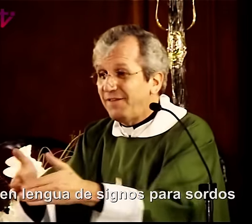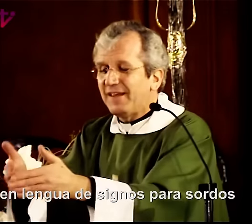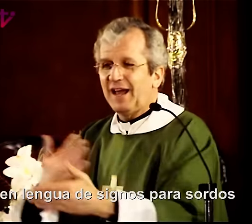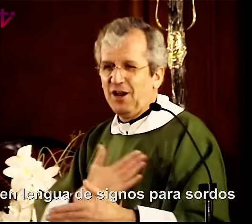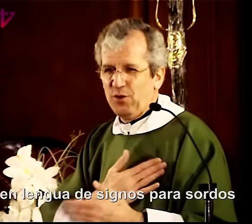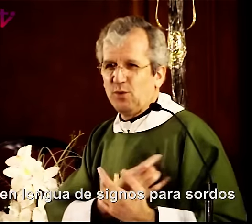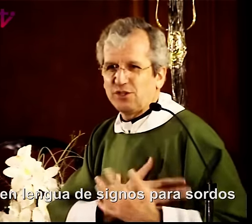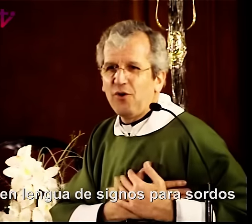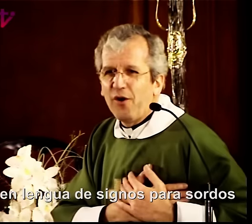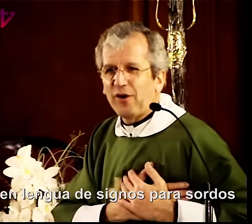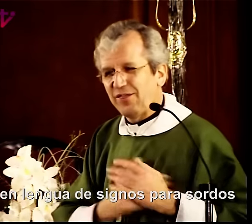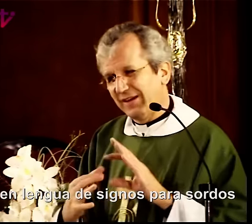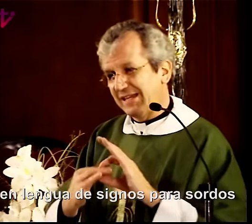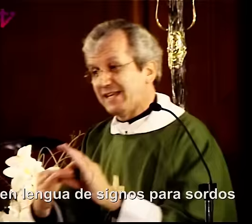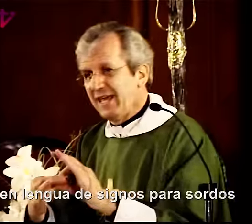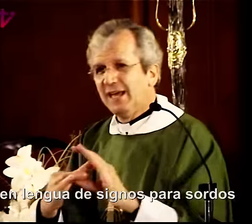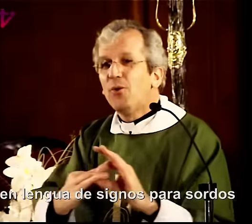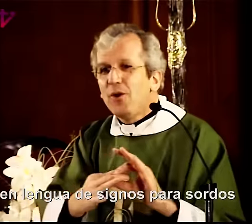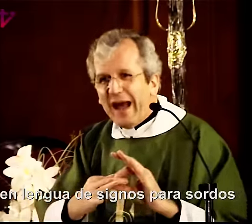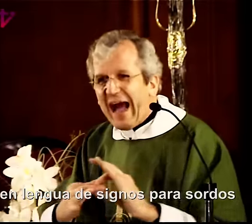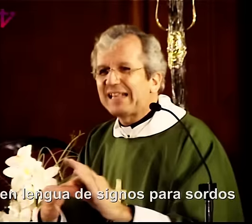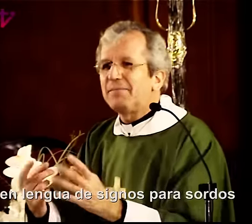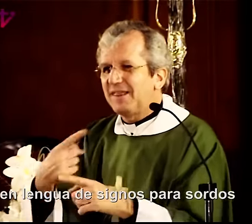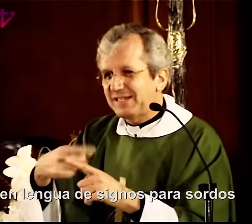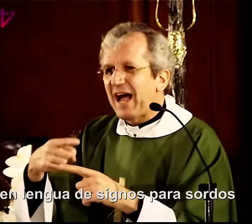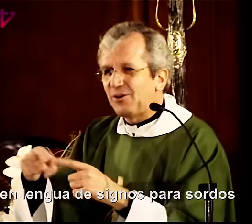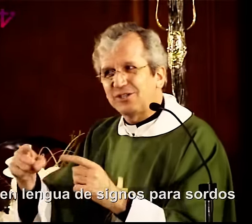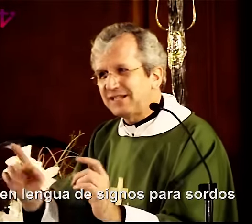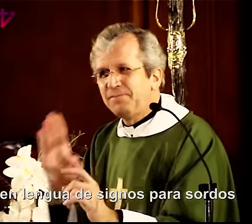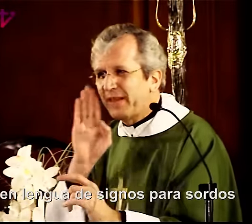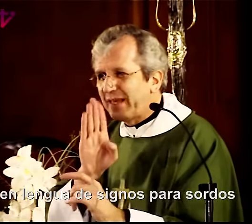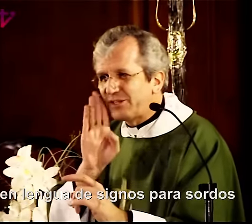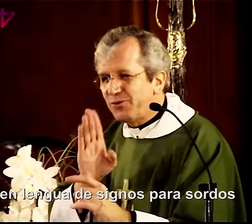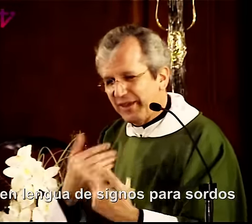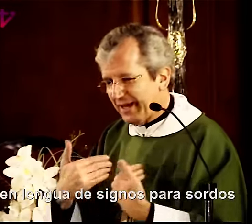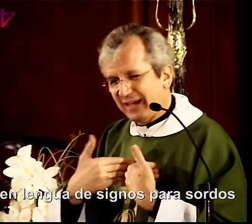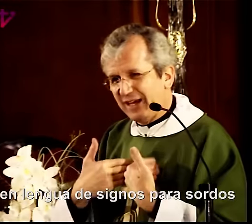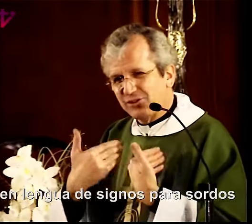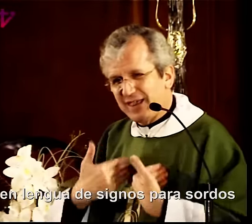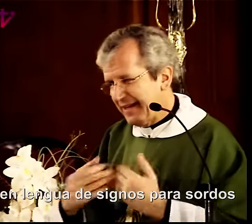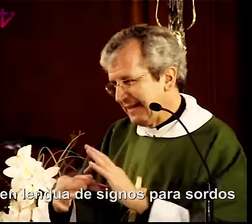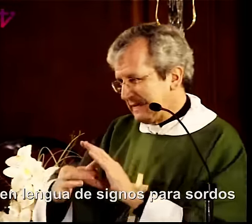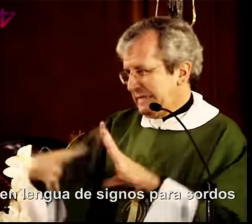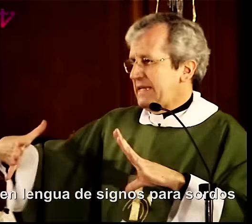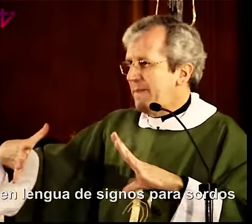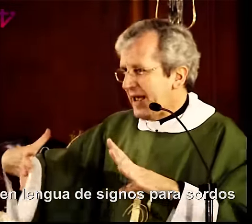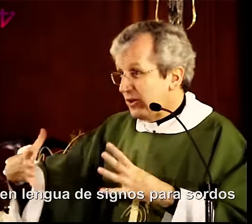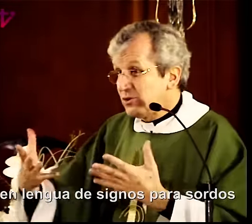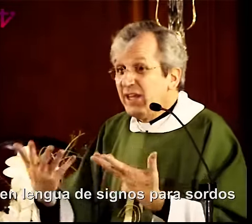rectificar nuestro corazón, que se ata a veces a cosas que sucian, que nos hacen separarnos y